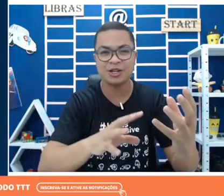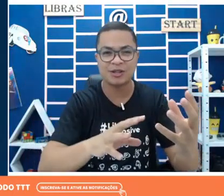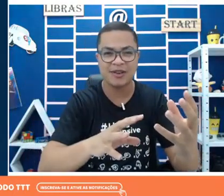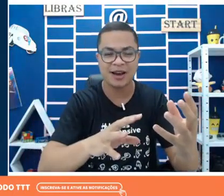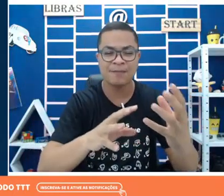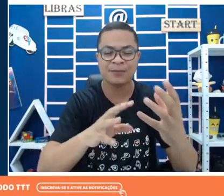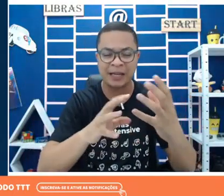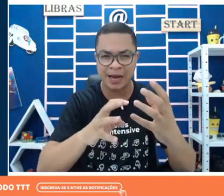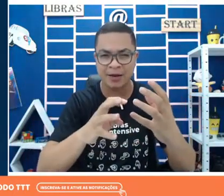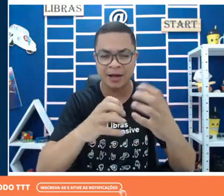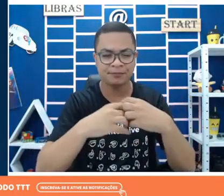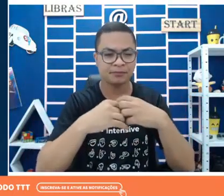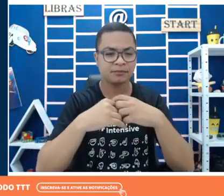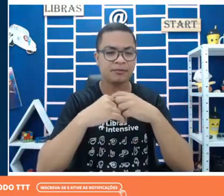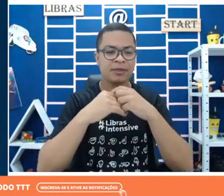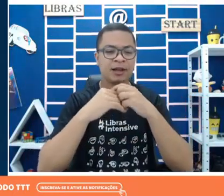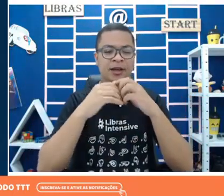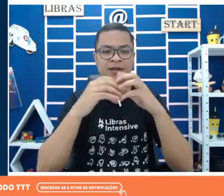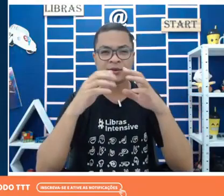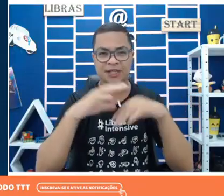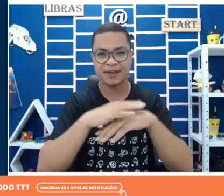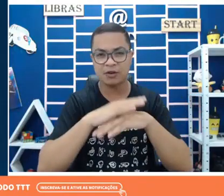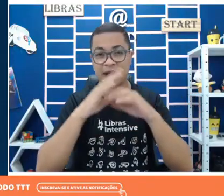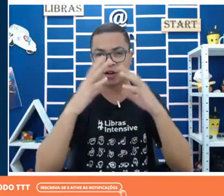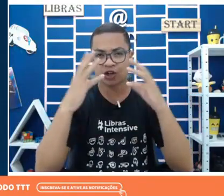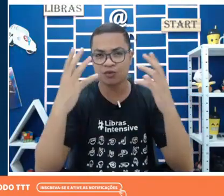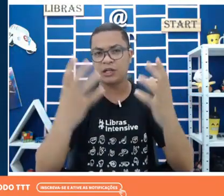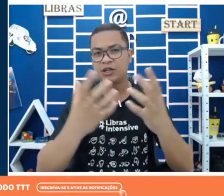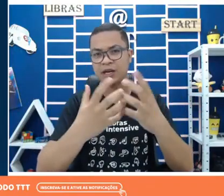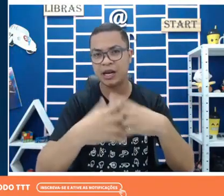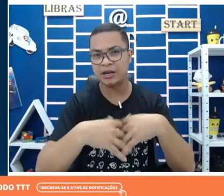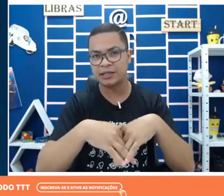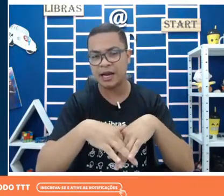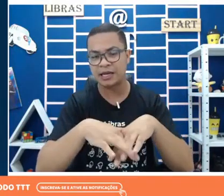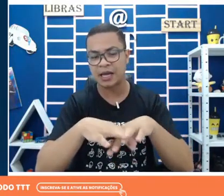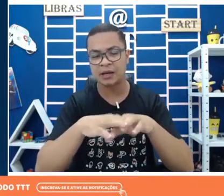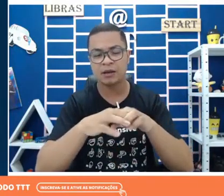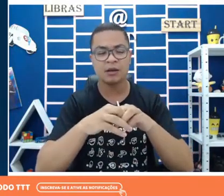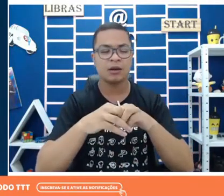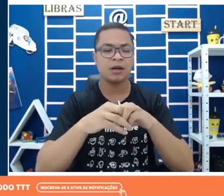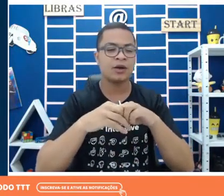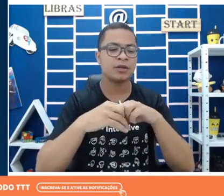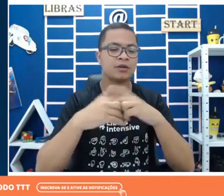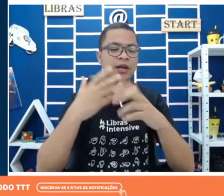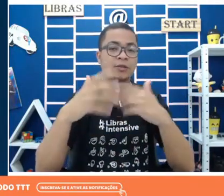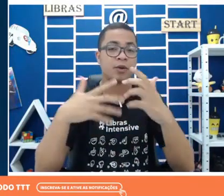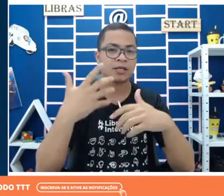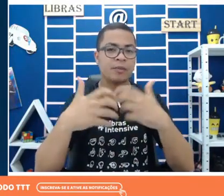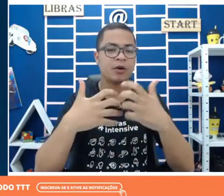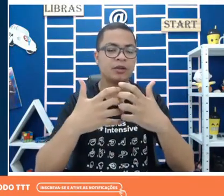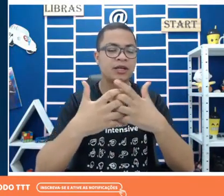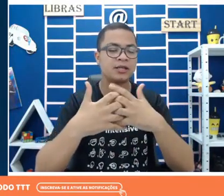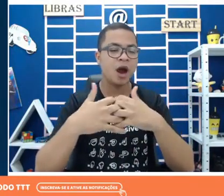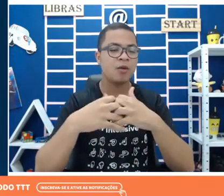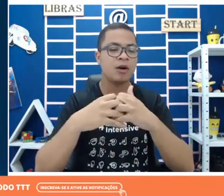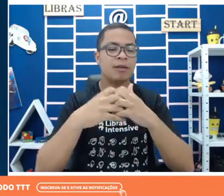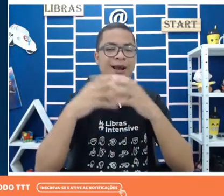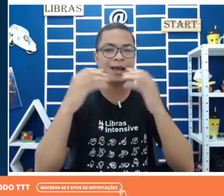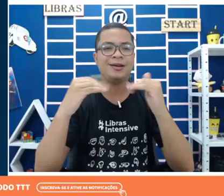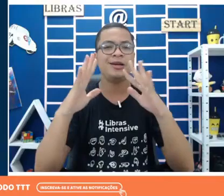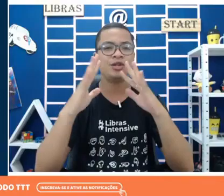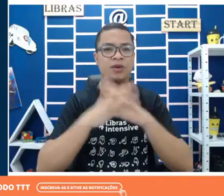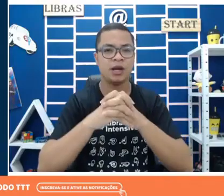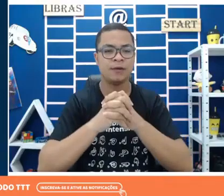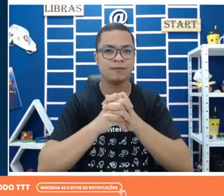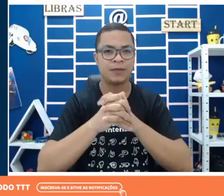que não tem atmosfera. Legal, né? Então o classificador ele ajuda isso aí na língua de sinais, tá? Eu resolvi responder essa pergunta inicial para